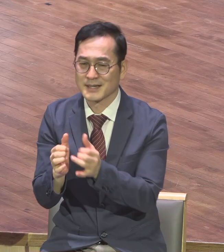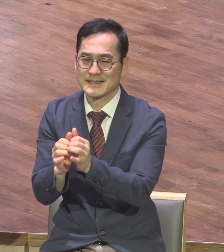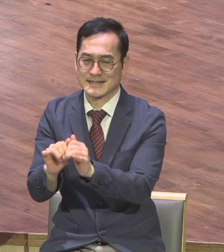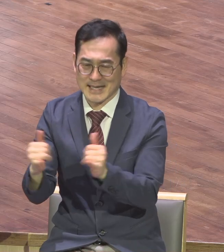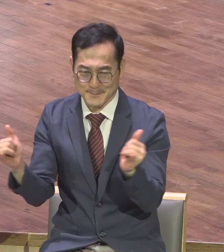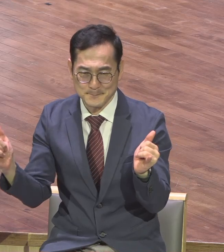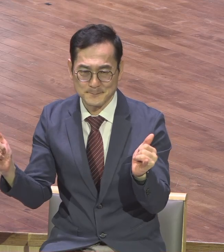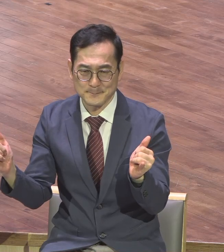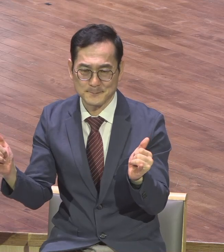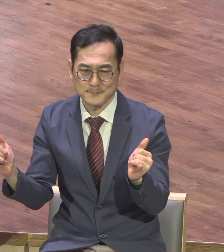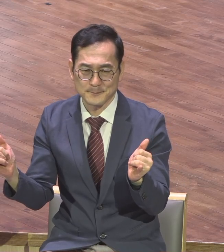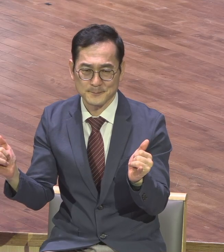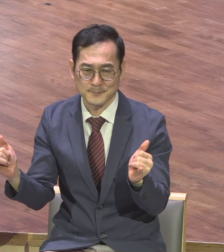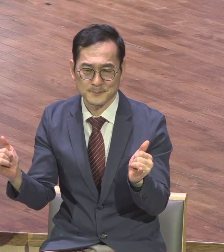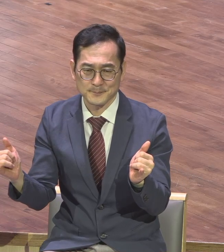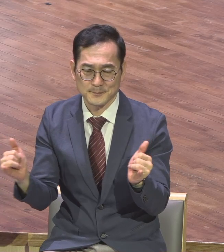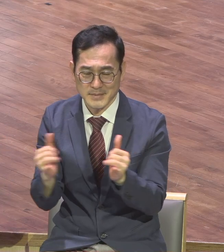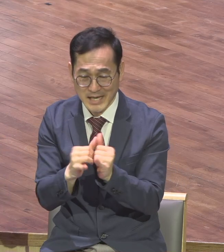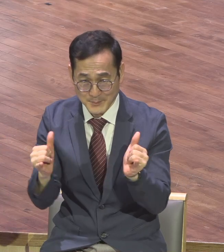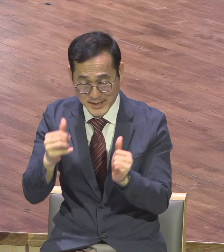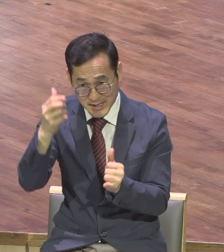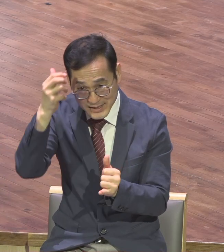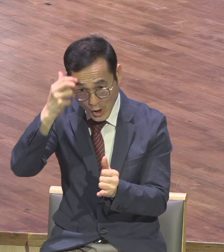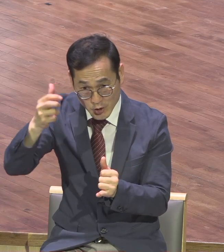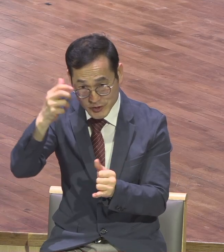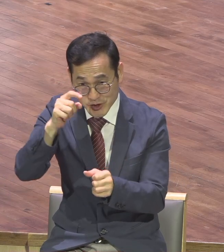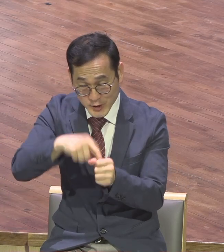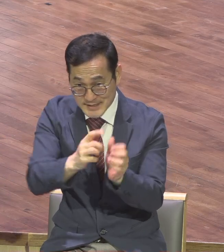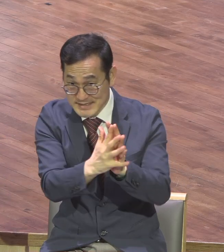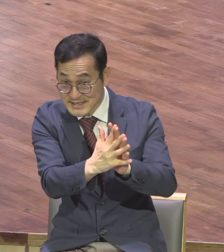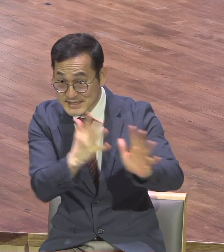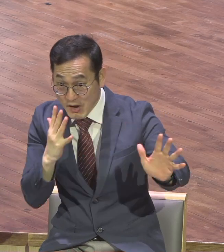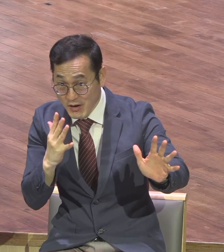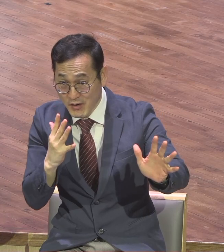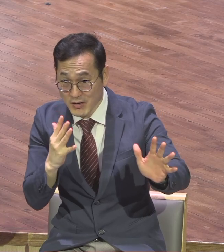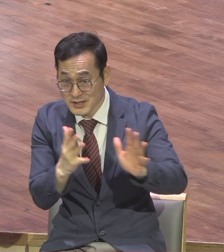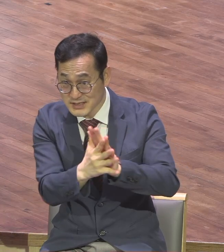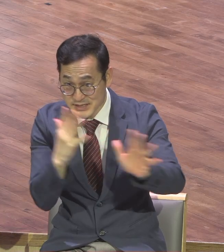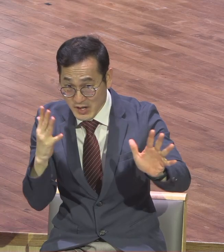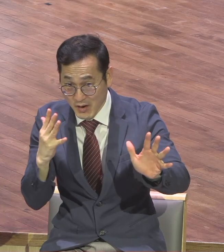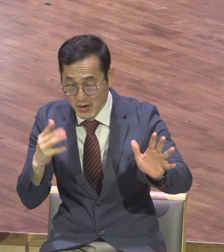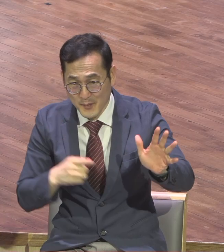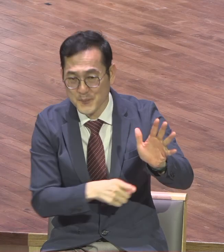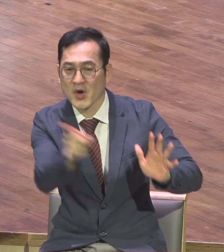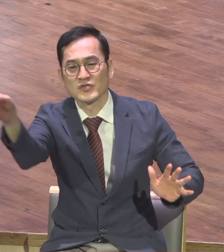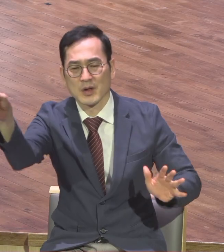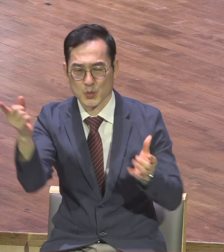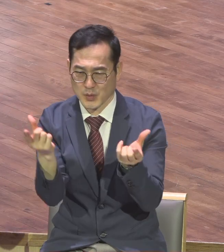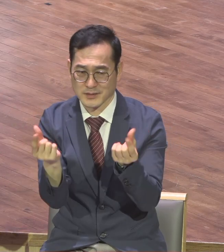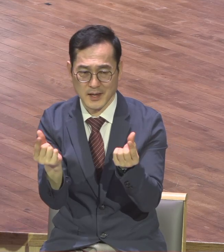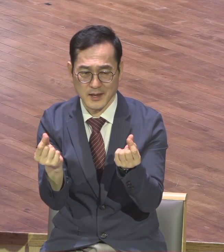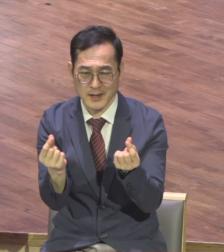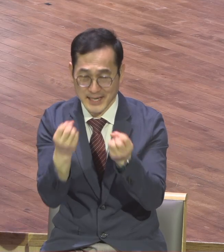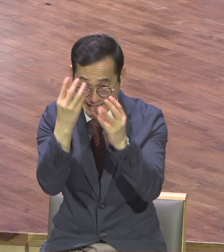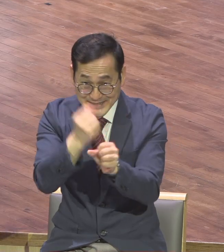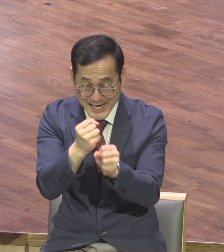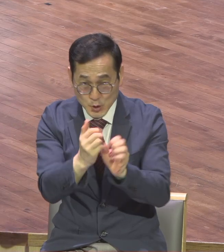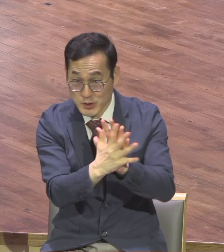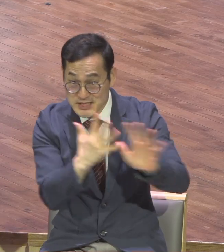인간에게 주셨던 영적 질서를 벗어난 것, 하나님의 창조 질서를 벗어난